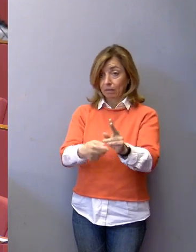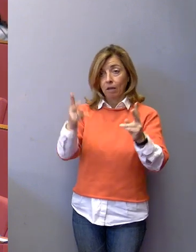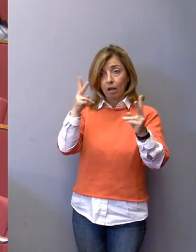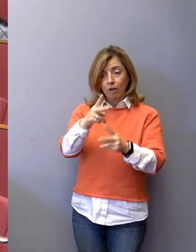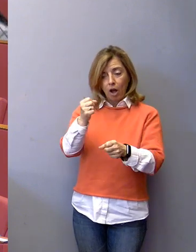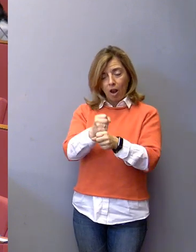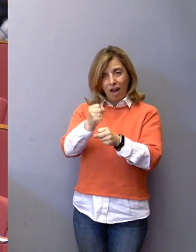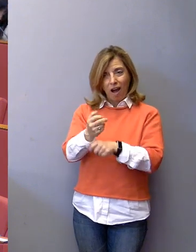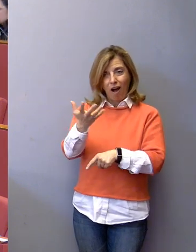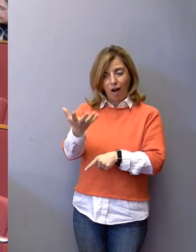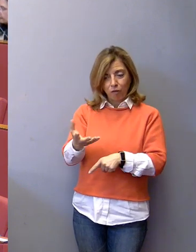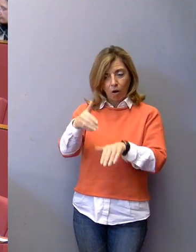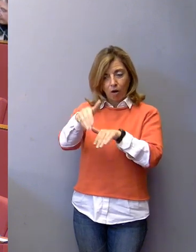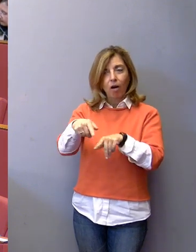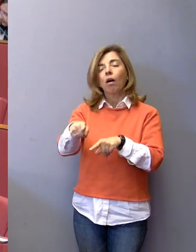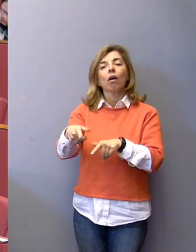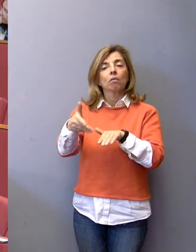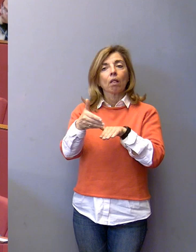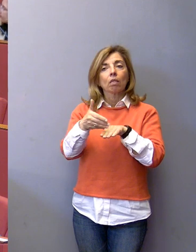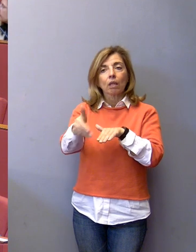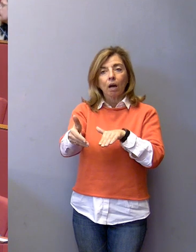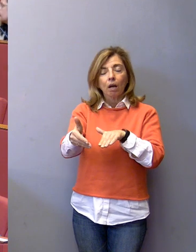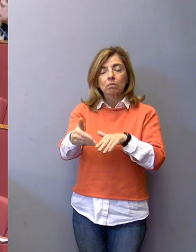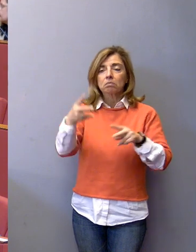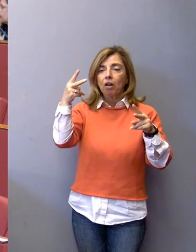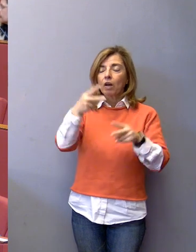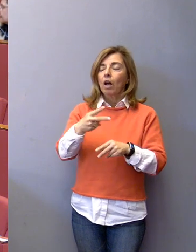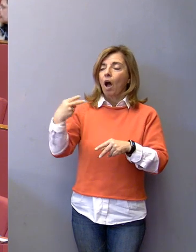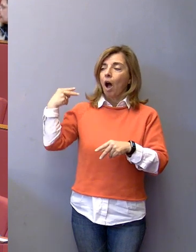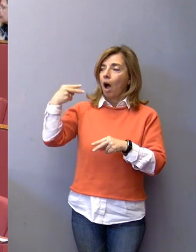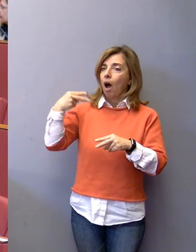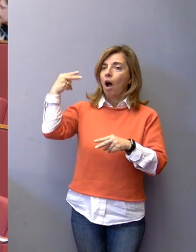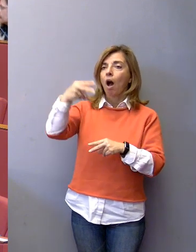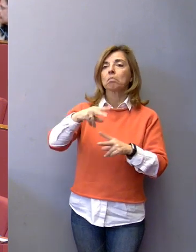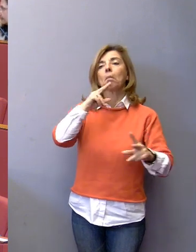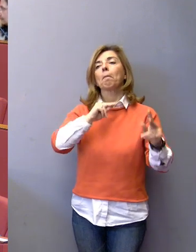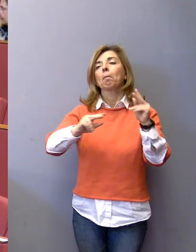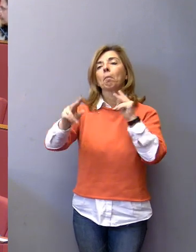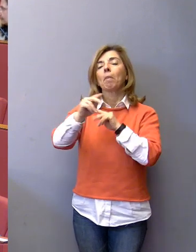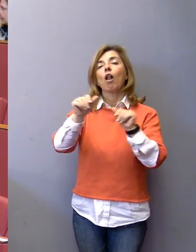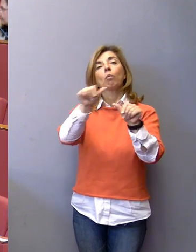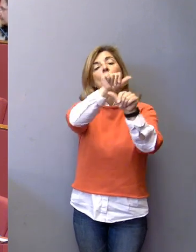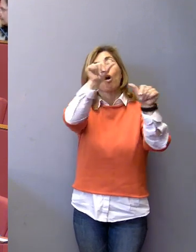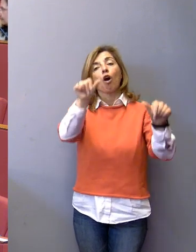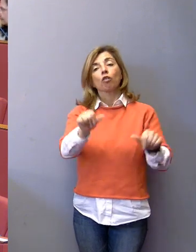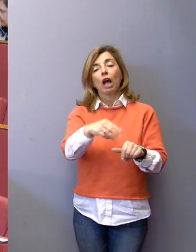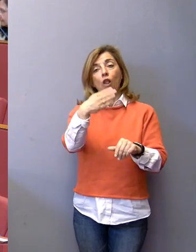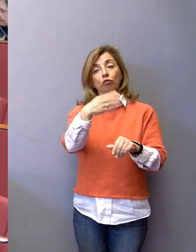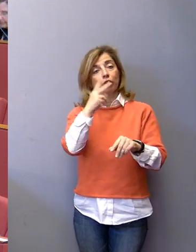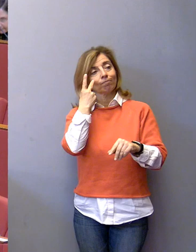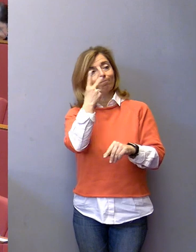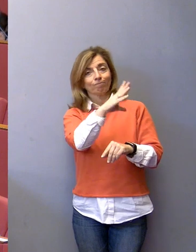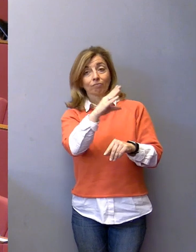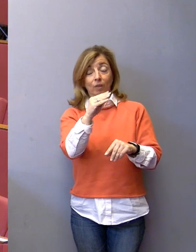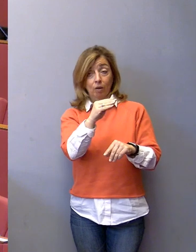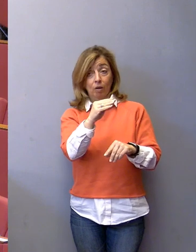abbiamo parlato per anni di modello Genova io ho proprio un anno fa in occasione del primo del primo stop di questo cantiere